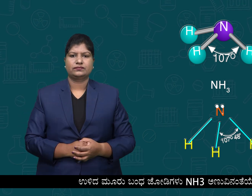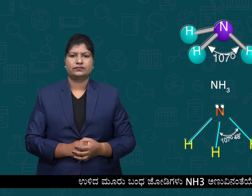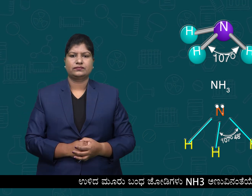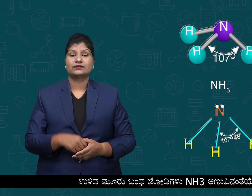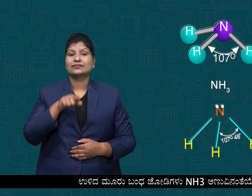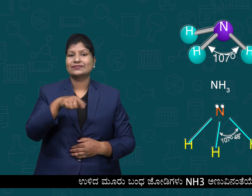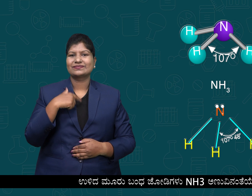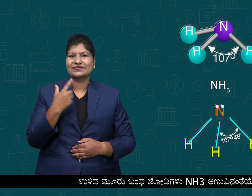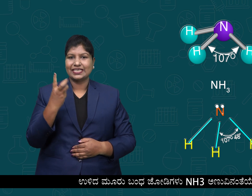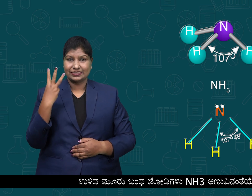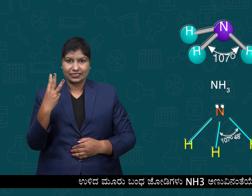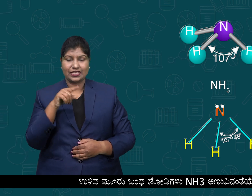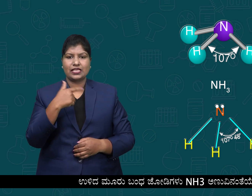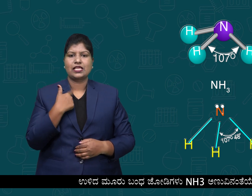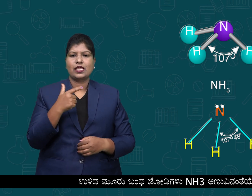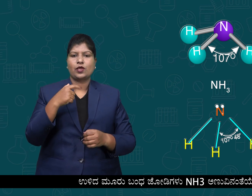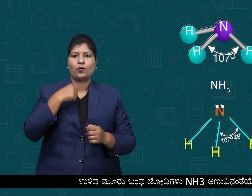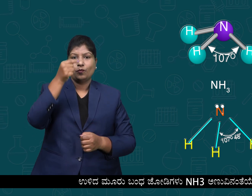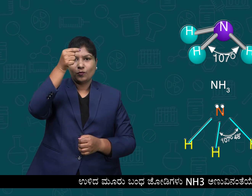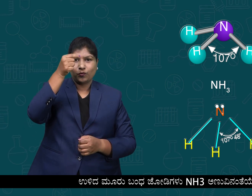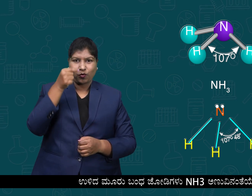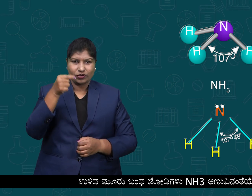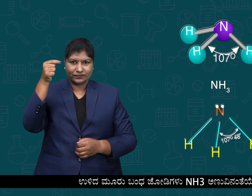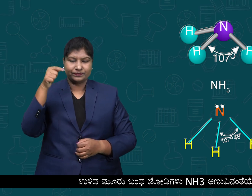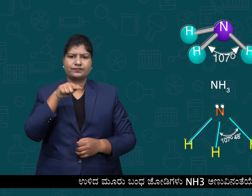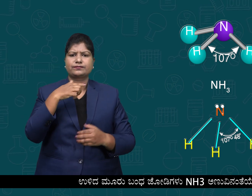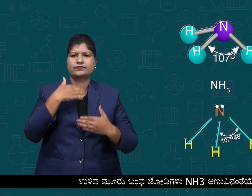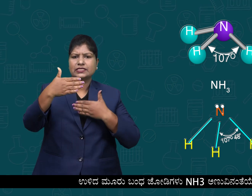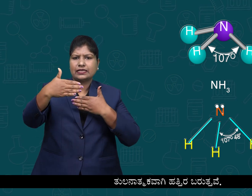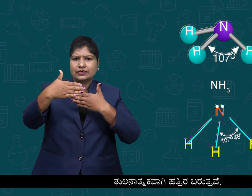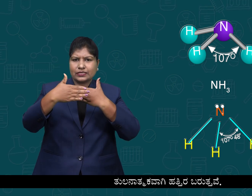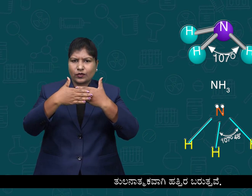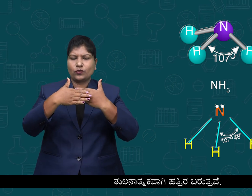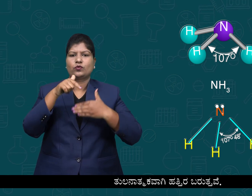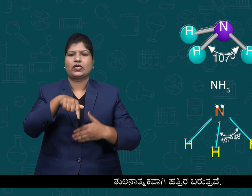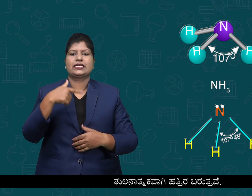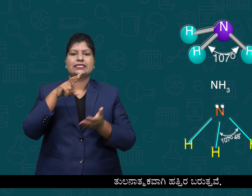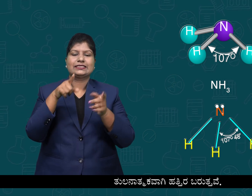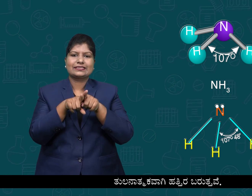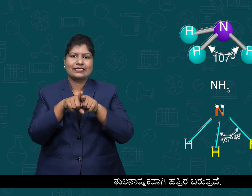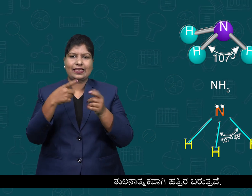ಉಳಿದ 3 ಬಂಧ ಜೋಡಿಗಳು NH3 ಅಣುವಿನಂತೆಯೇ ತುಲನಾತ್ಮಕವಾಗಿ ಹತ್ತಿರ